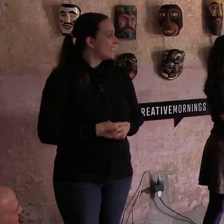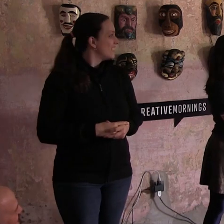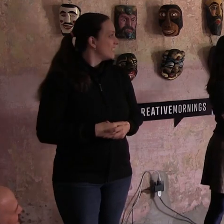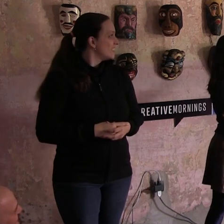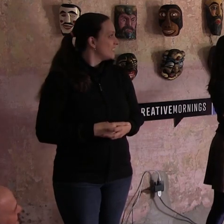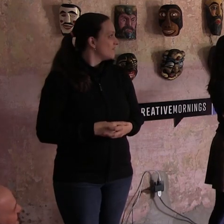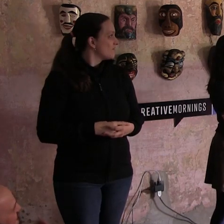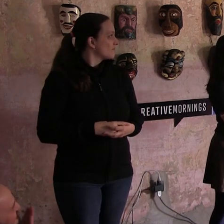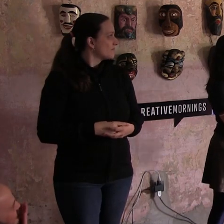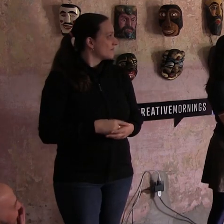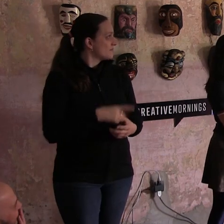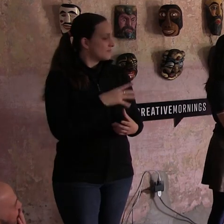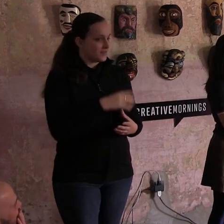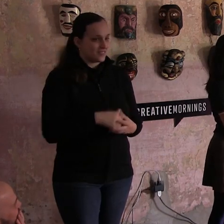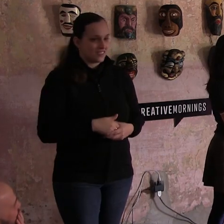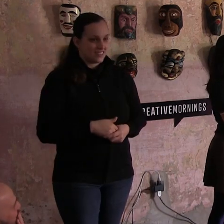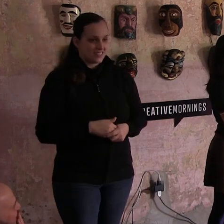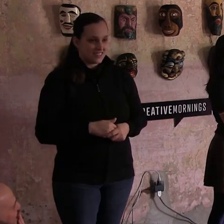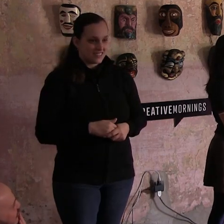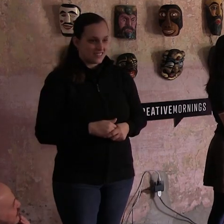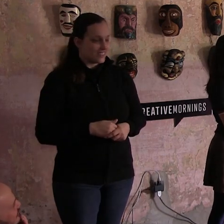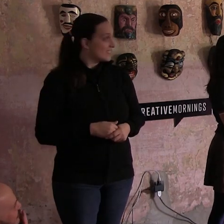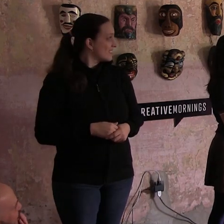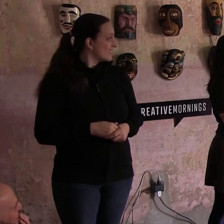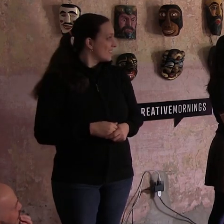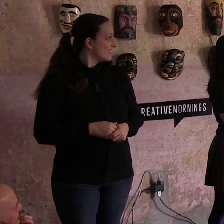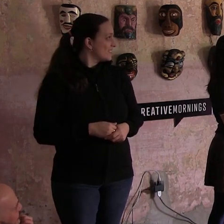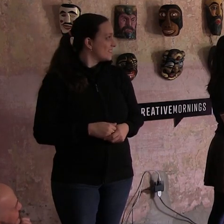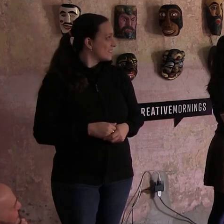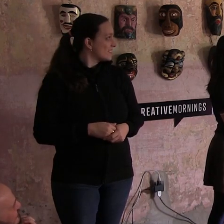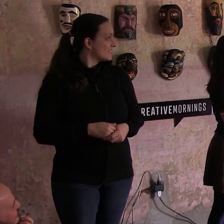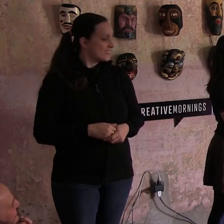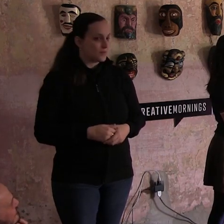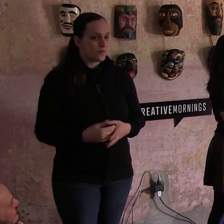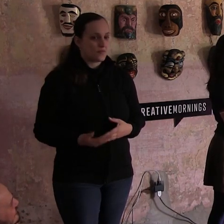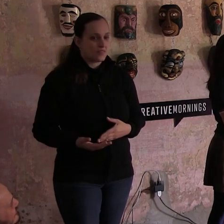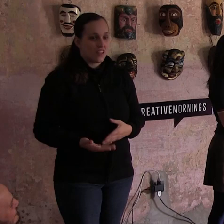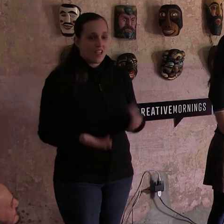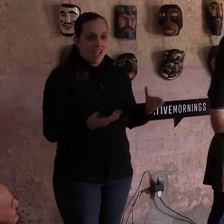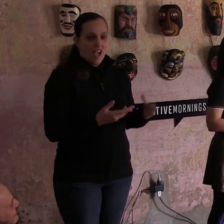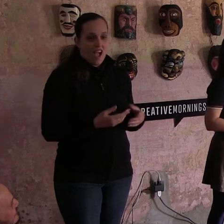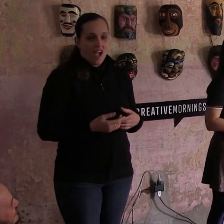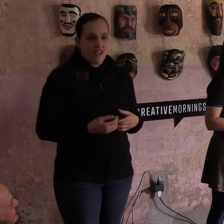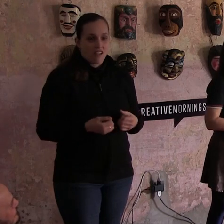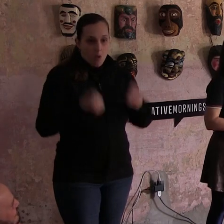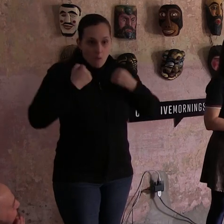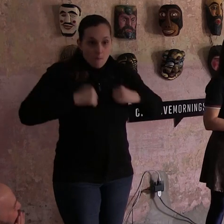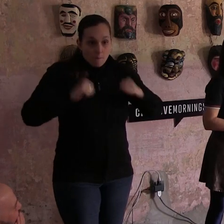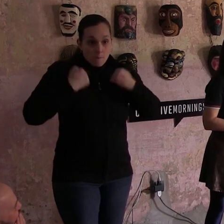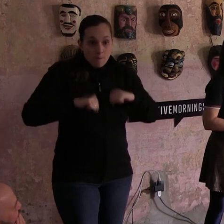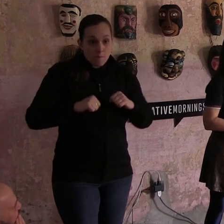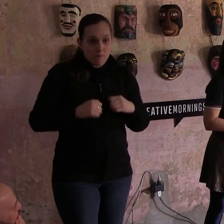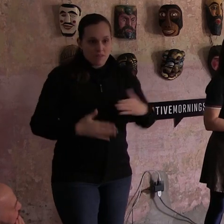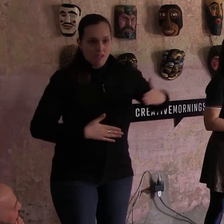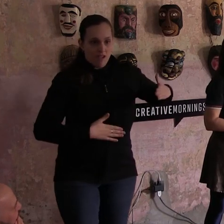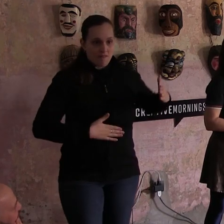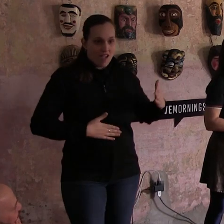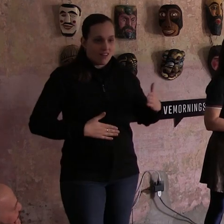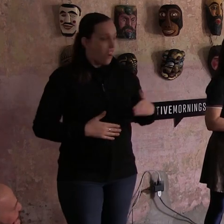Y bueno, y acá es El Azar y la Necesidad, que teníamos ensayos realmente